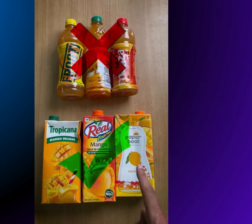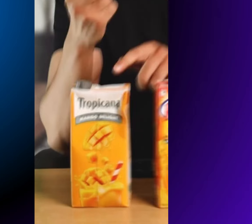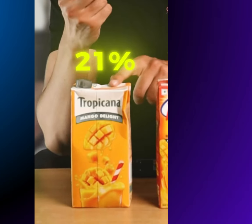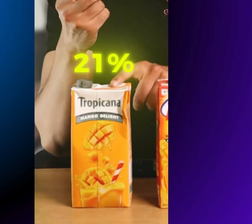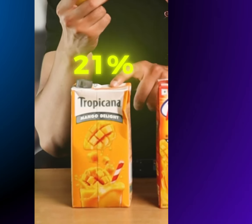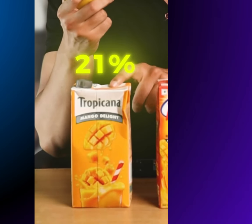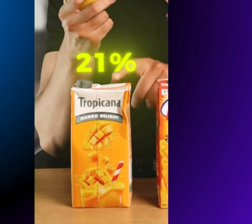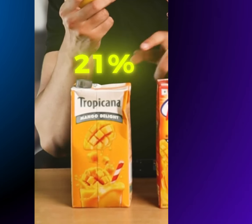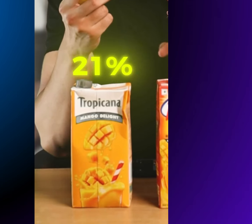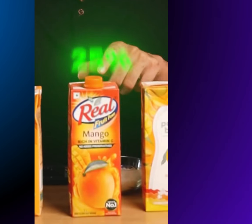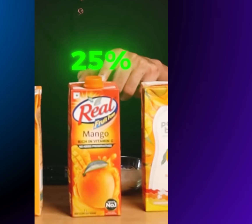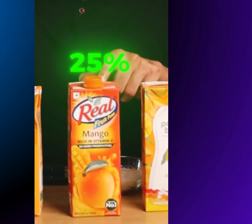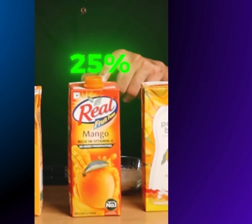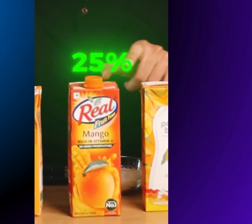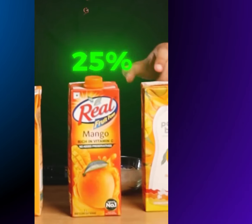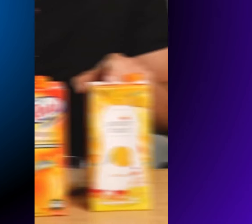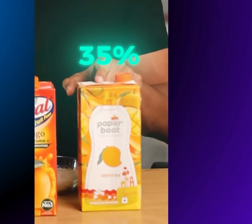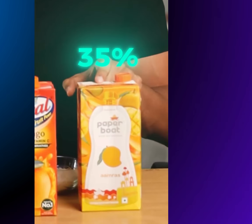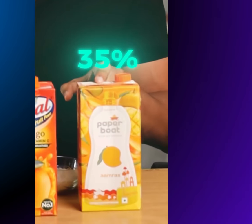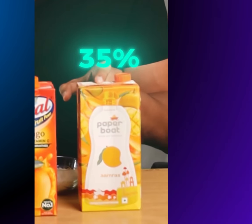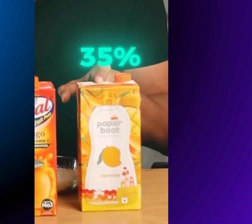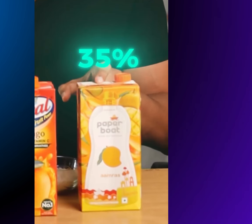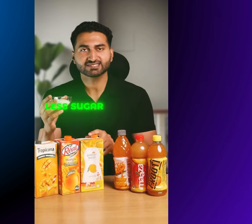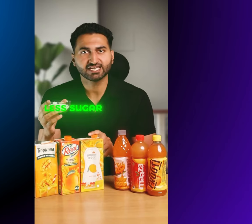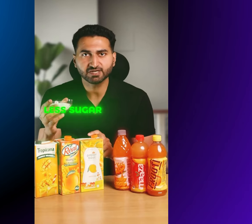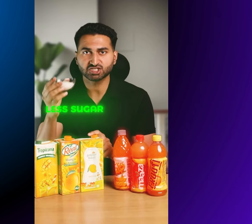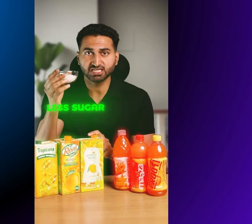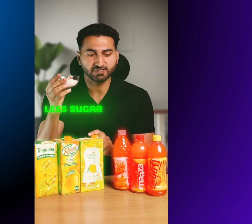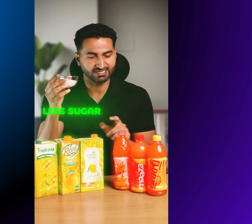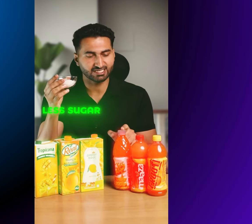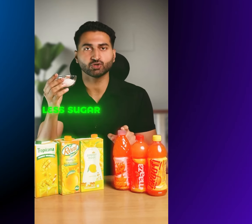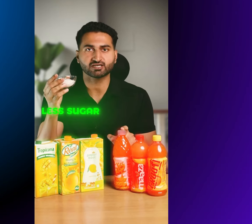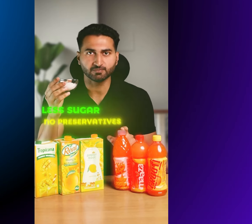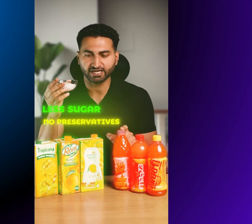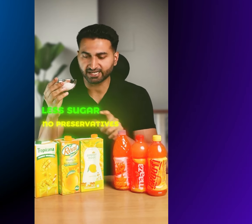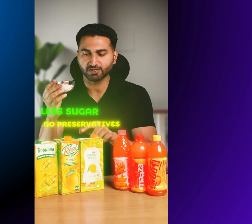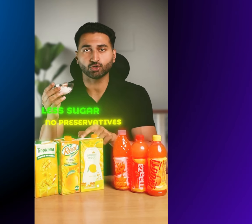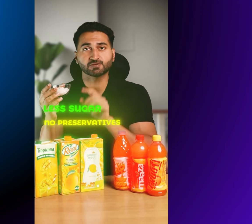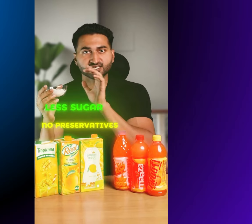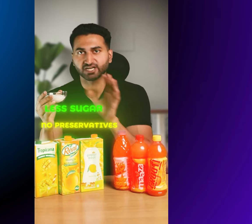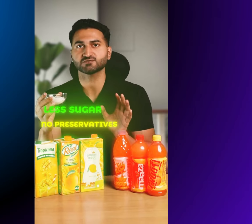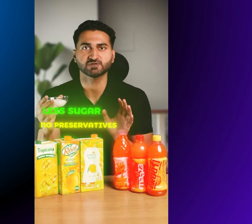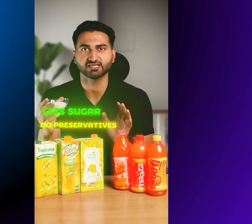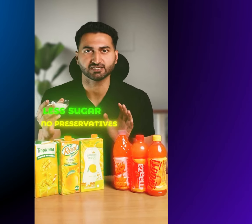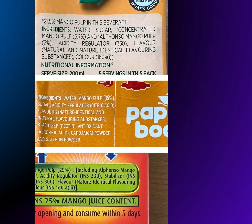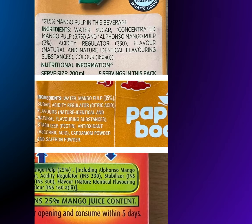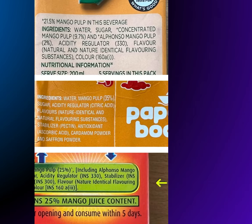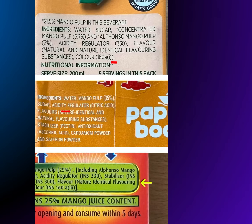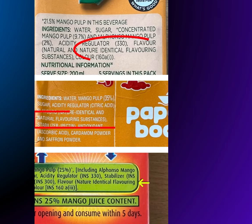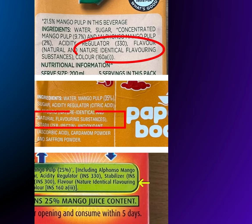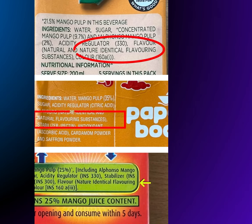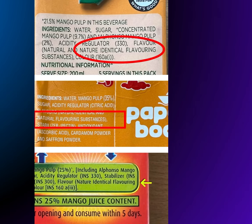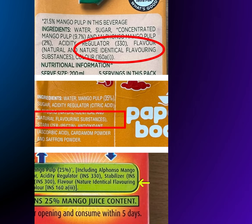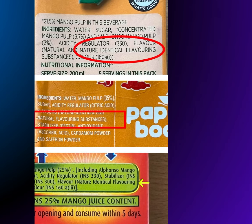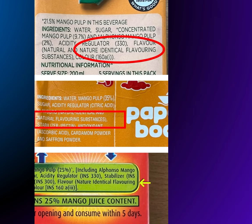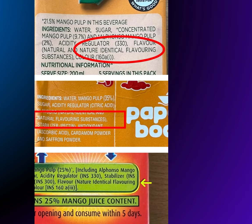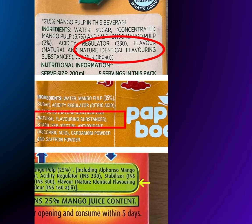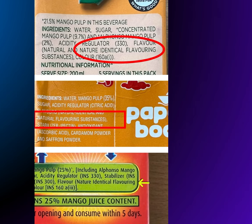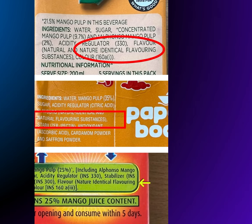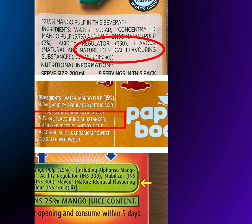इसमें 21%, 25% एंड 35%, प्लस इनमें चीनी भी इनसे थोड़ी कम है, एंड इनमें कोई प्रिजर्वेटिव्स भी नहीं है। बस एक ही इशू है कि इनमें भी टेस्ट के लिए सिंथेटिक